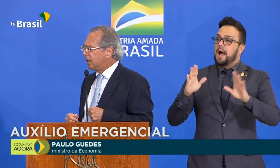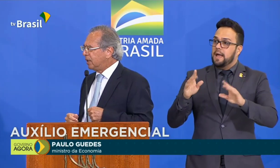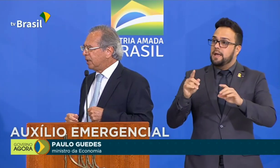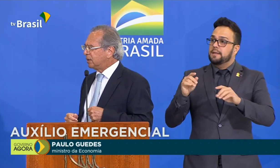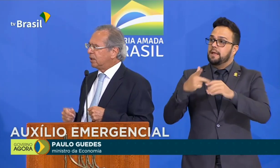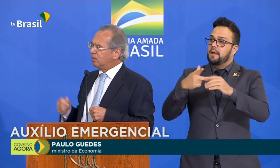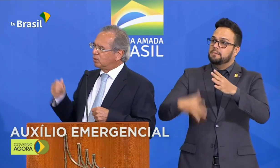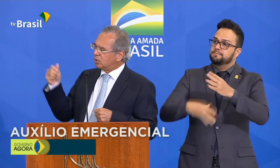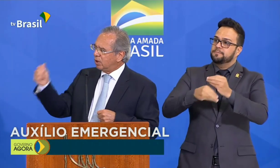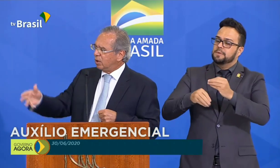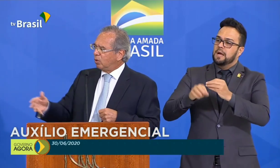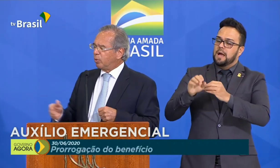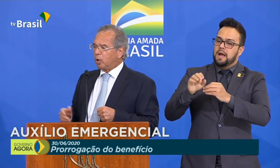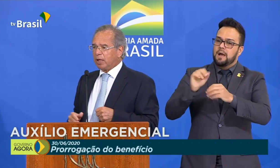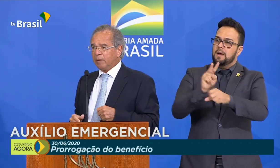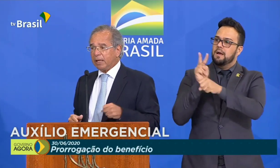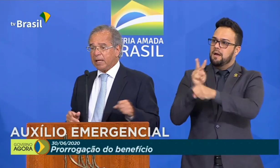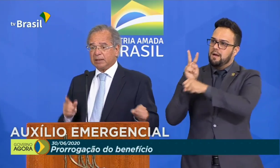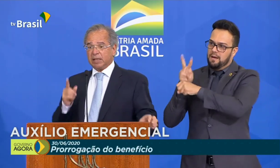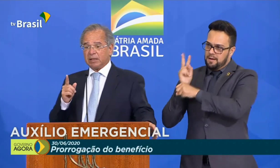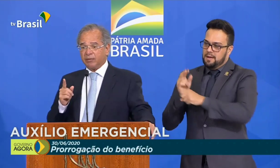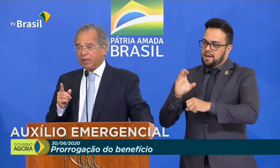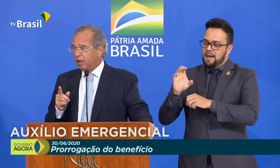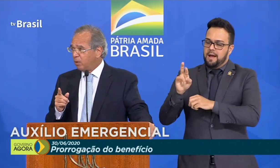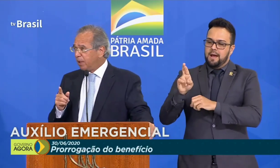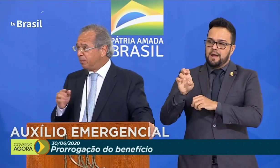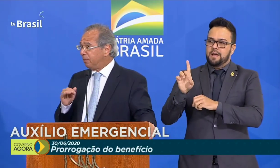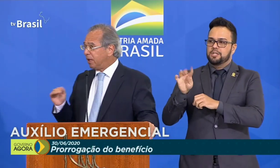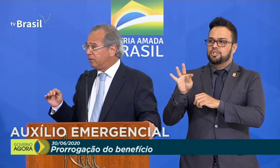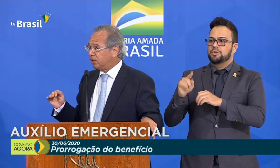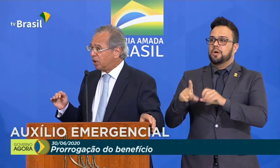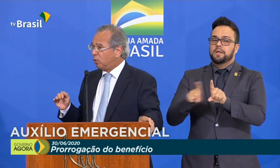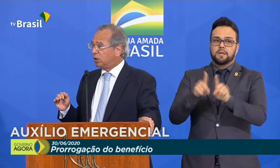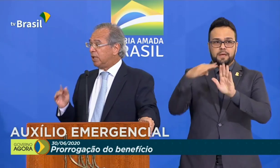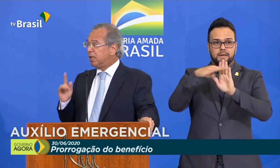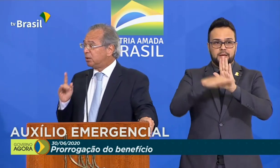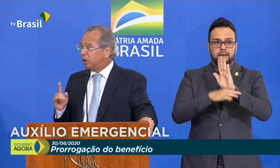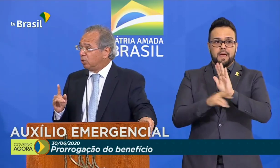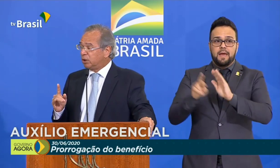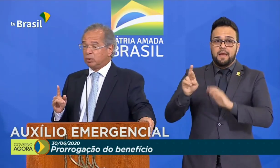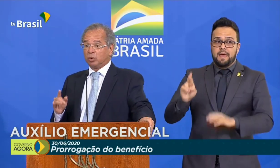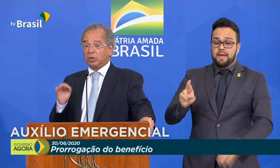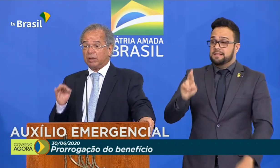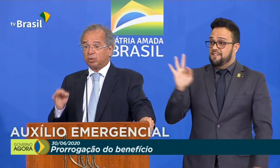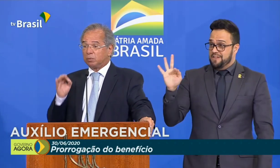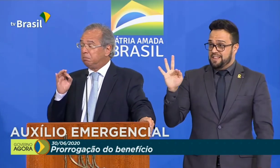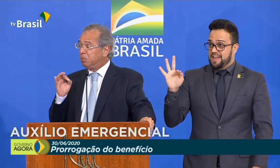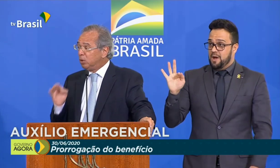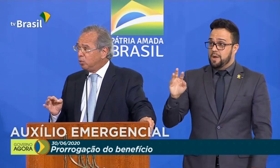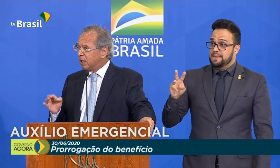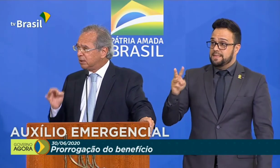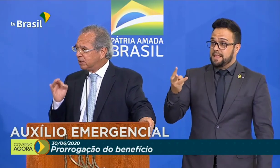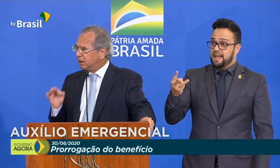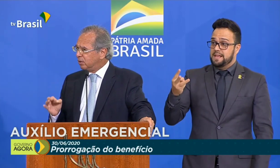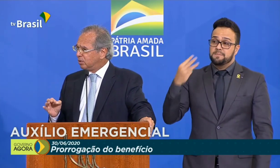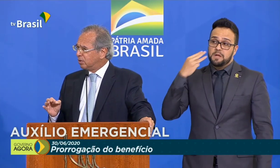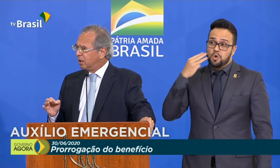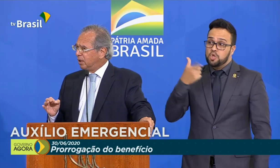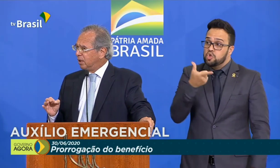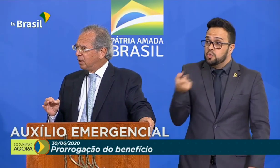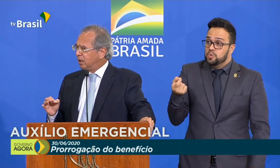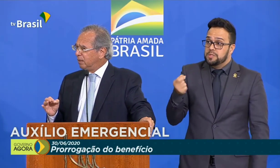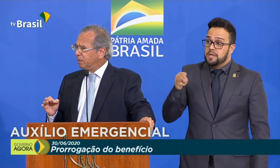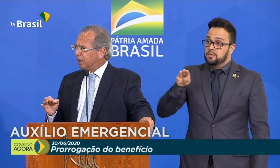adicionais. Lançamos um programa em que a Receita Federal, pela primeira vez, chamou 3 milhões e 200 mil